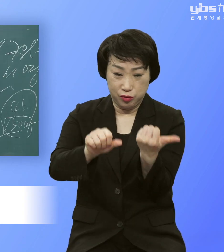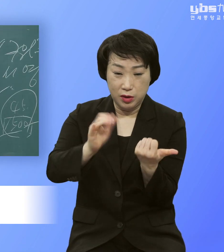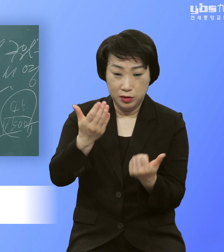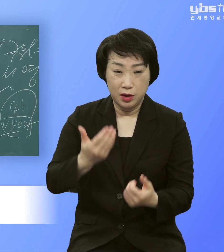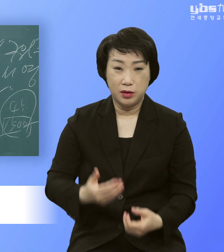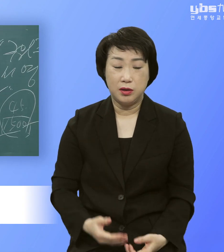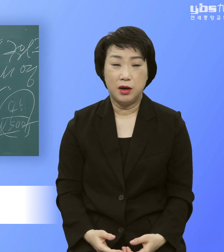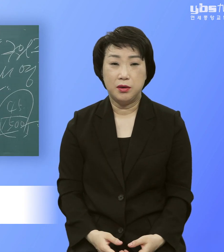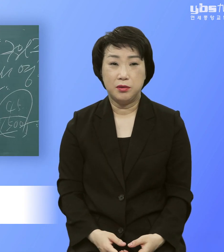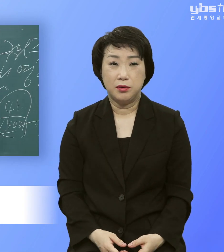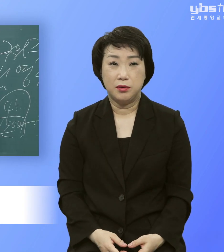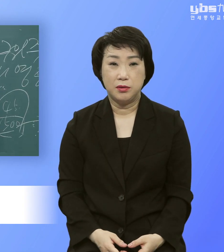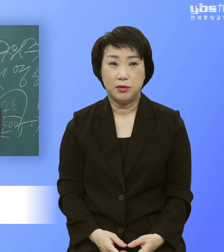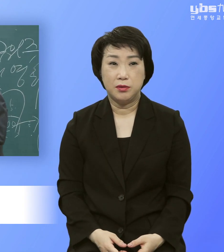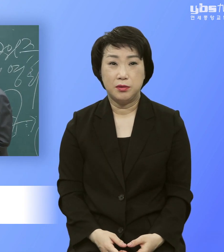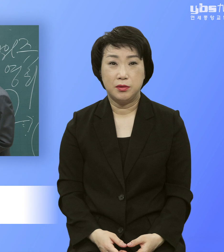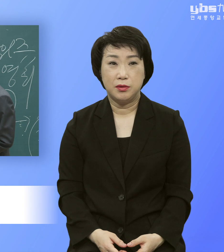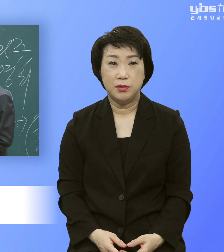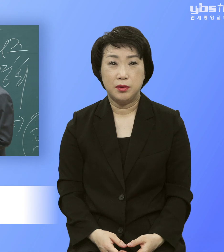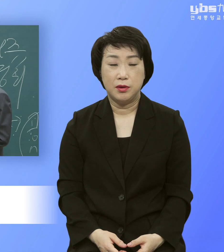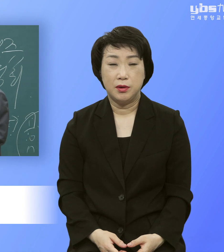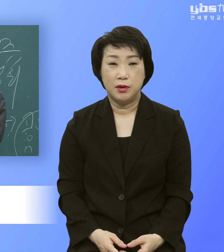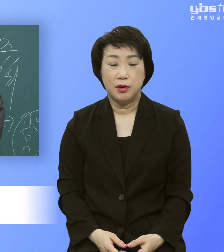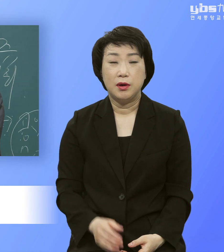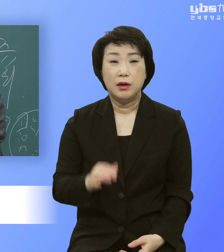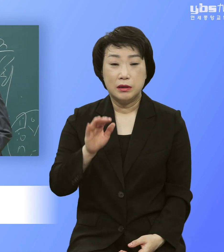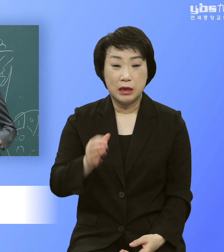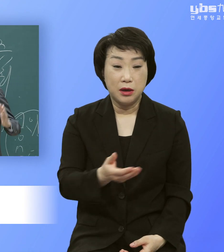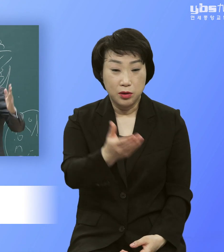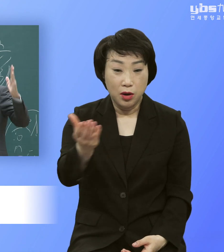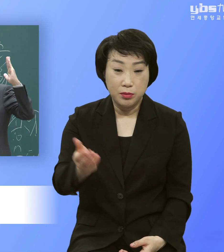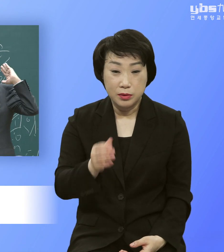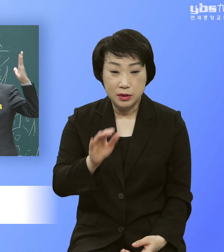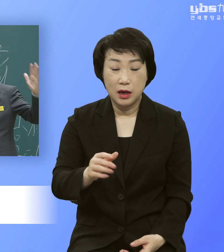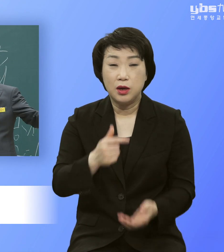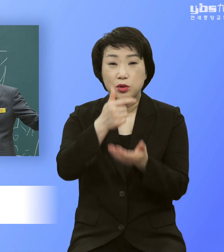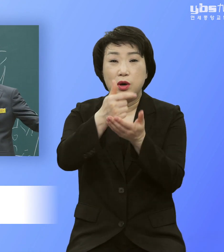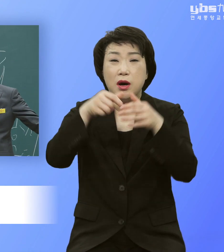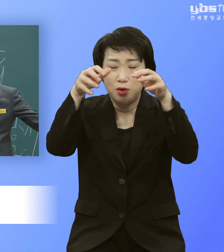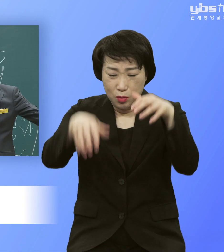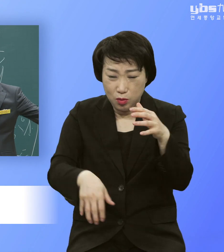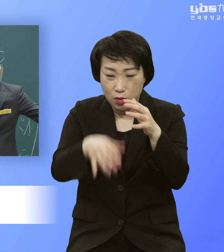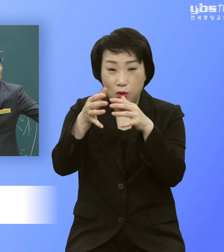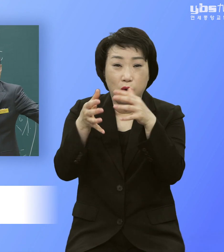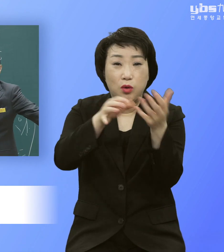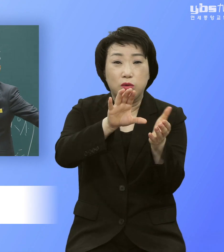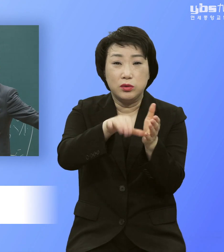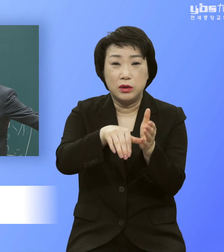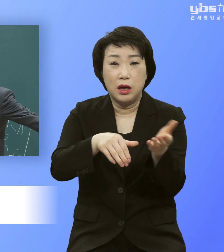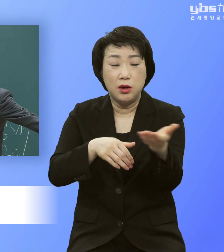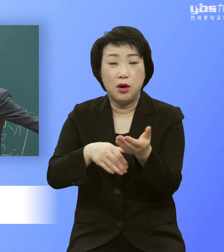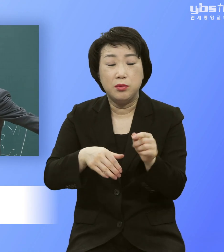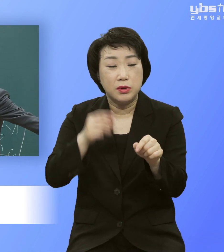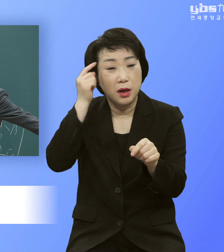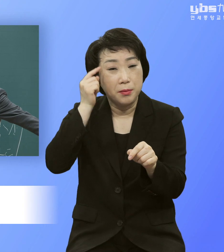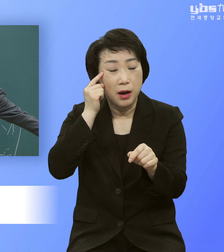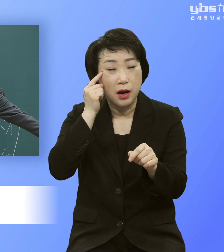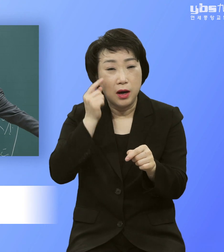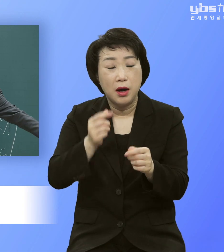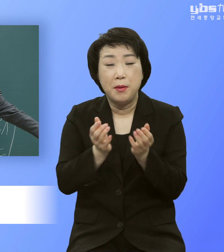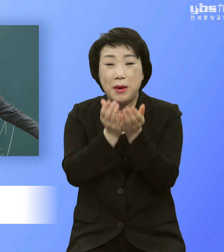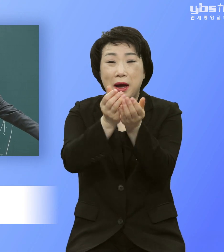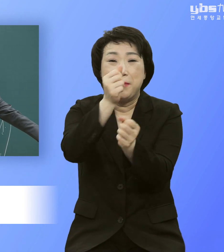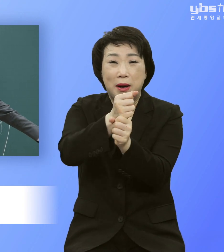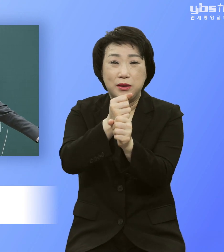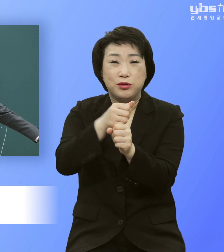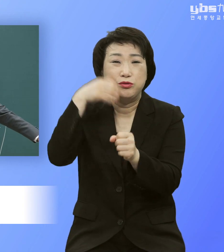말이에요. 죽는다. 자, 그러니까 노아의 홍수 때도 홍수를 방주를